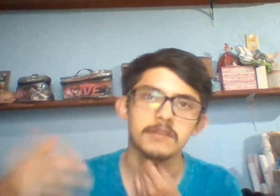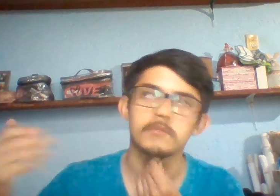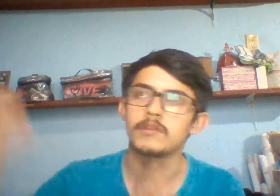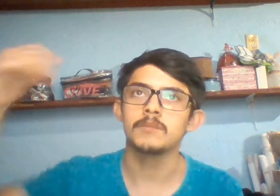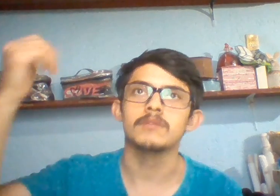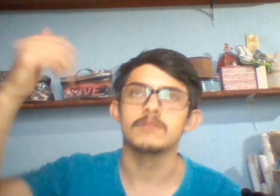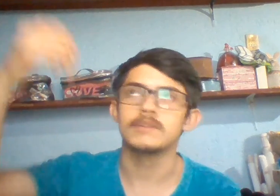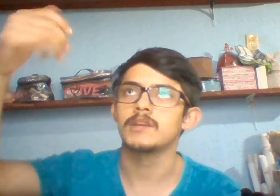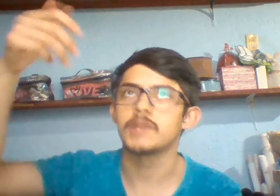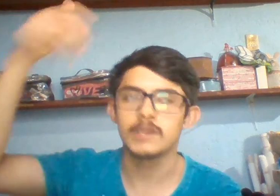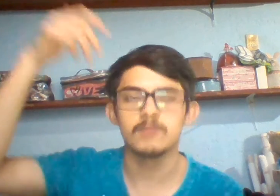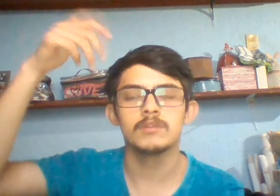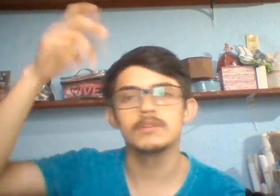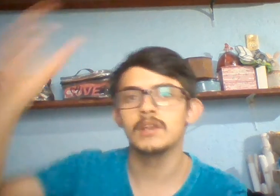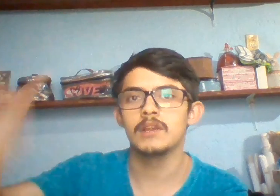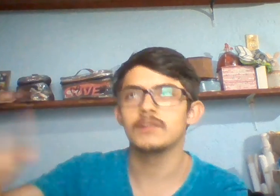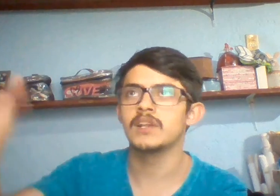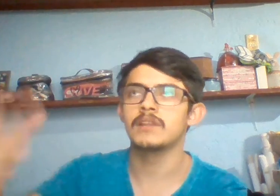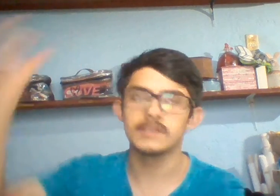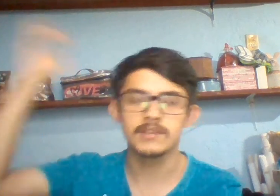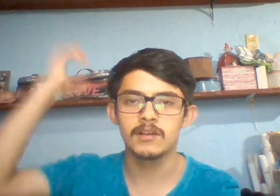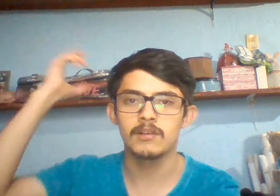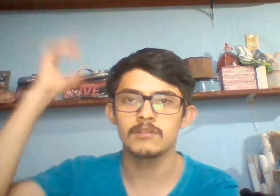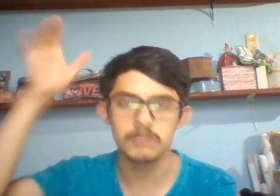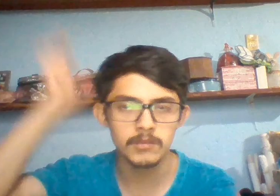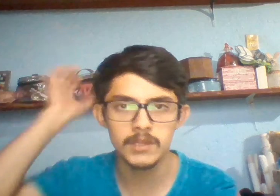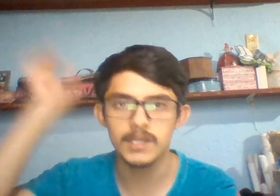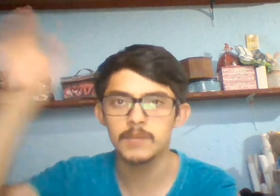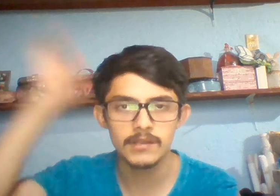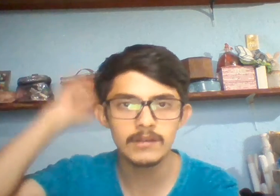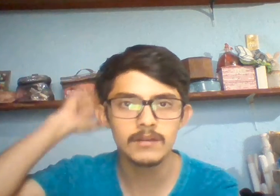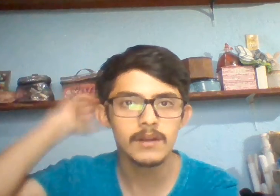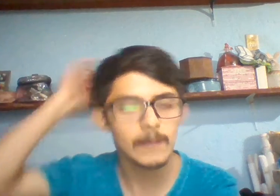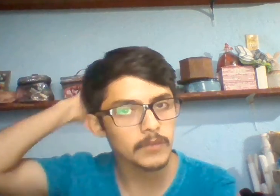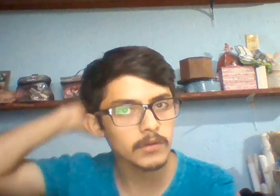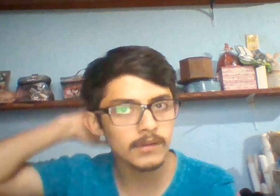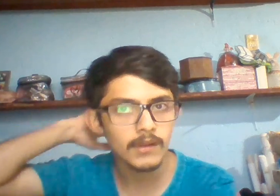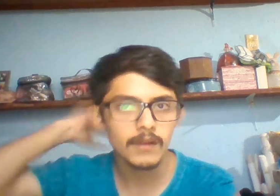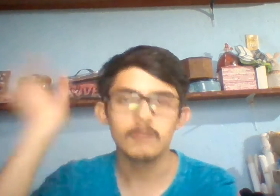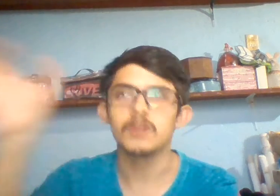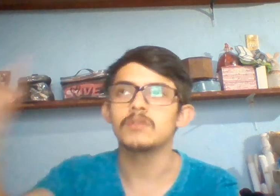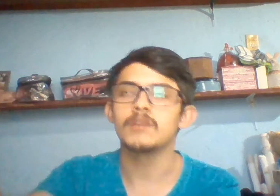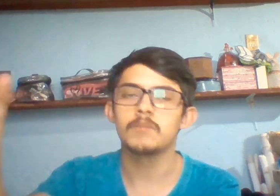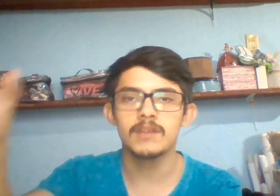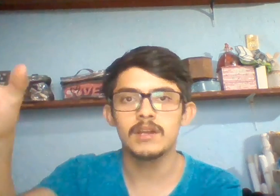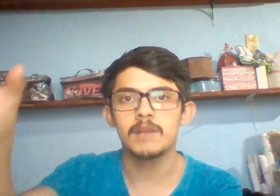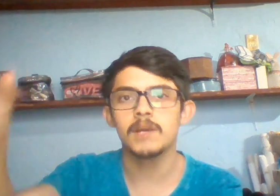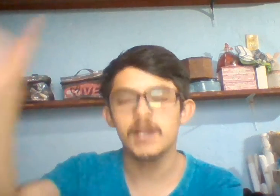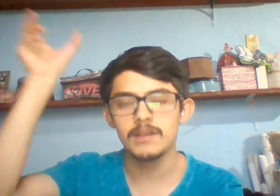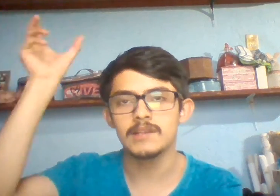por ejemplo, apretar un botón y se desliza automáticamente solo. Entonces, cuando se empieza a bajar es